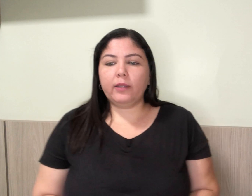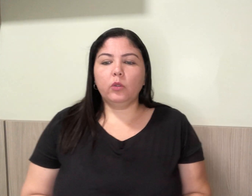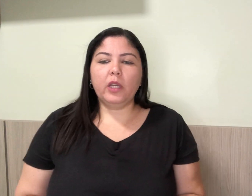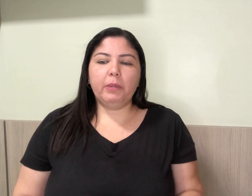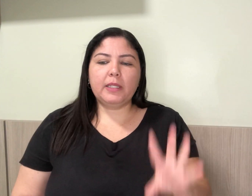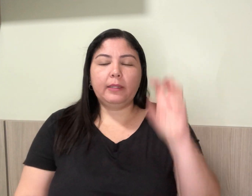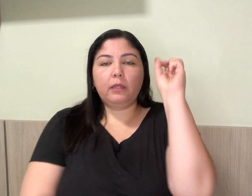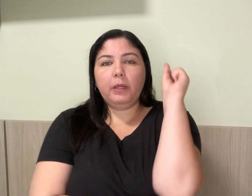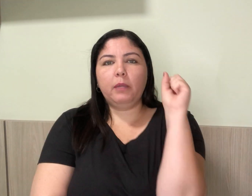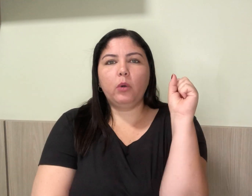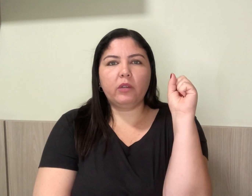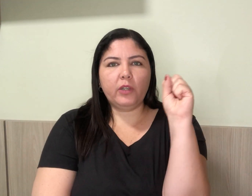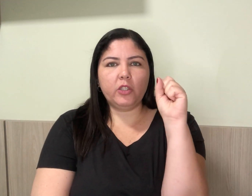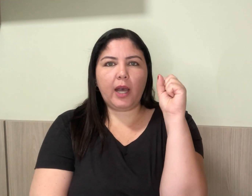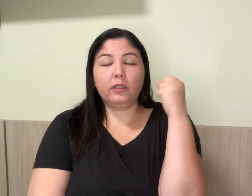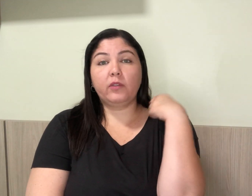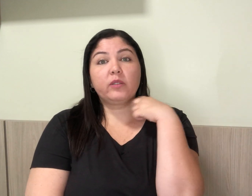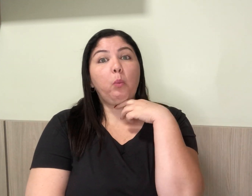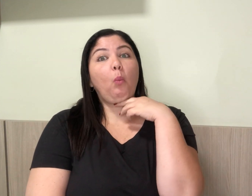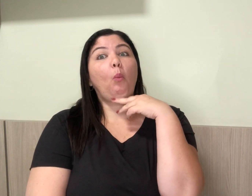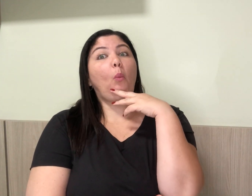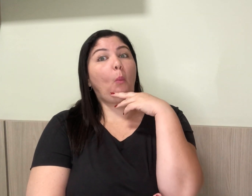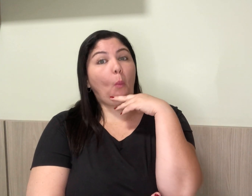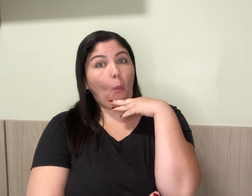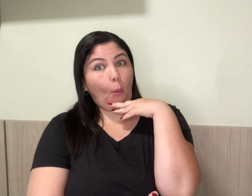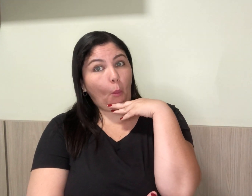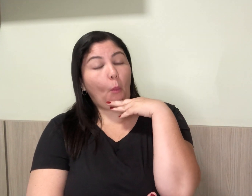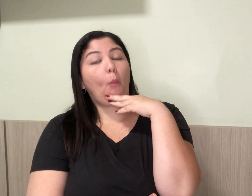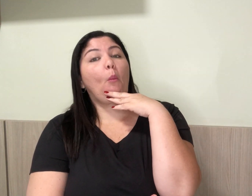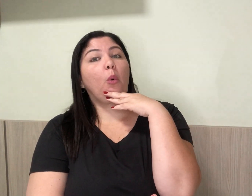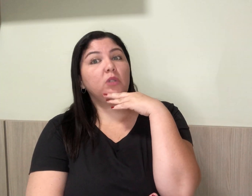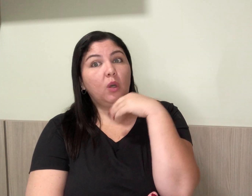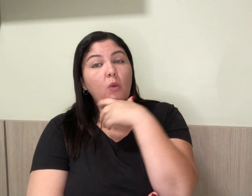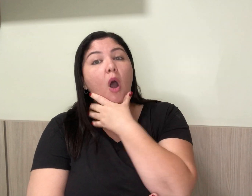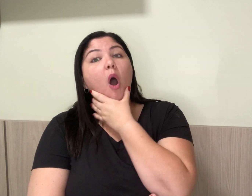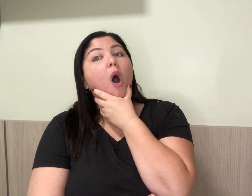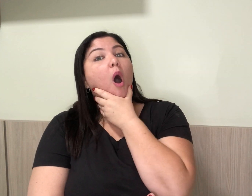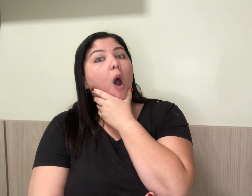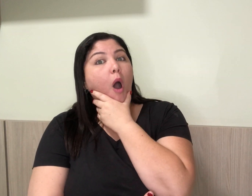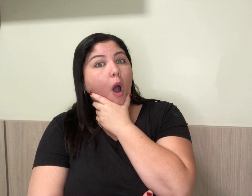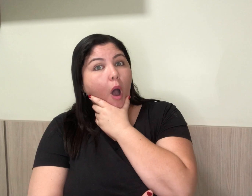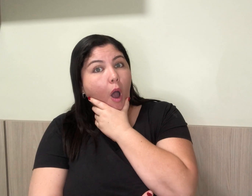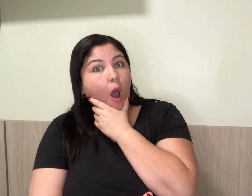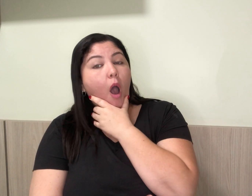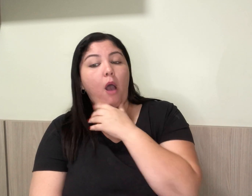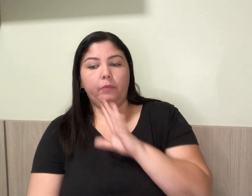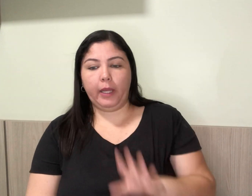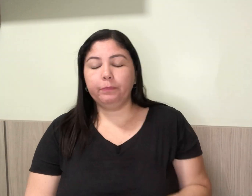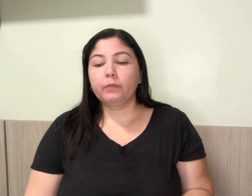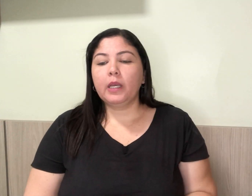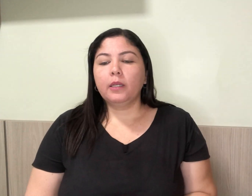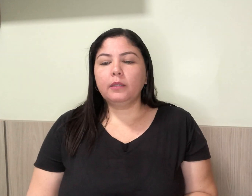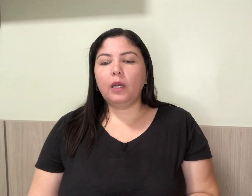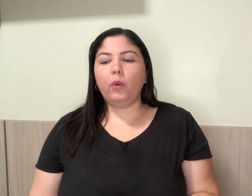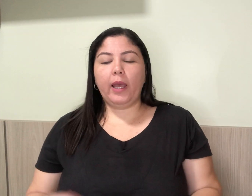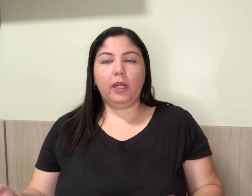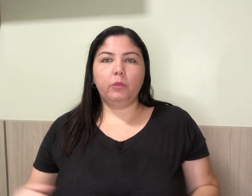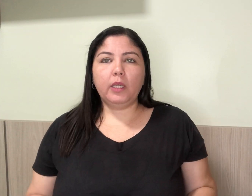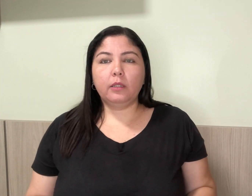intensificador representado pela boca fechada. Então eu faço, ou então, né? Então ela é bonita. Então eu